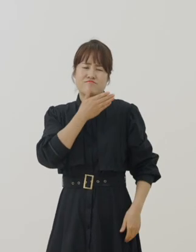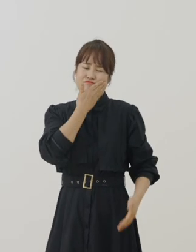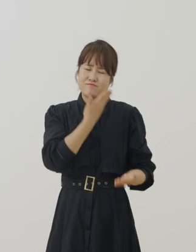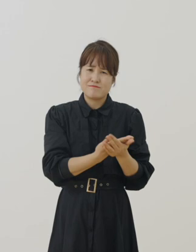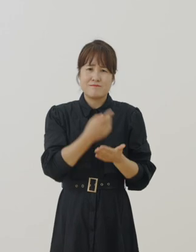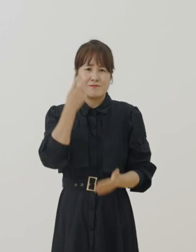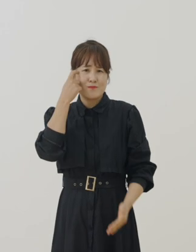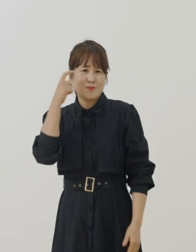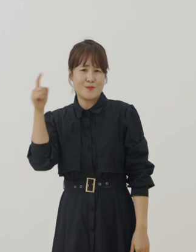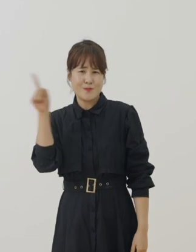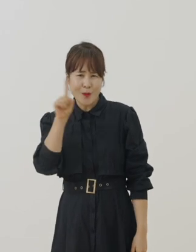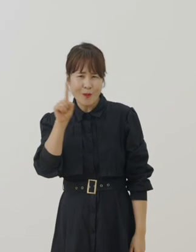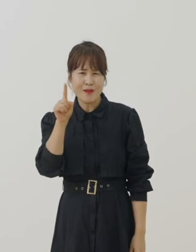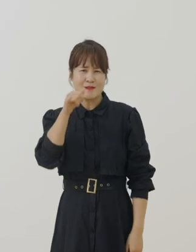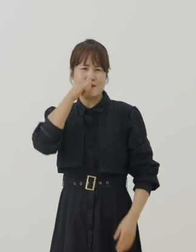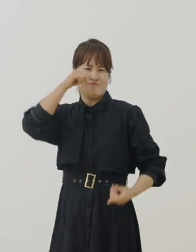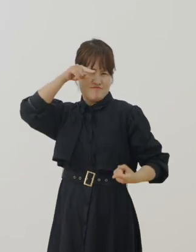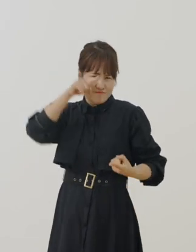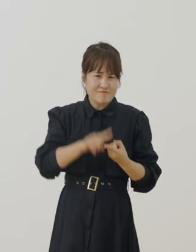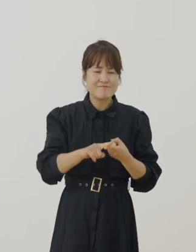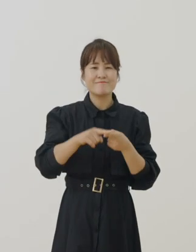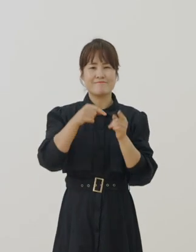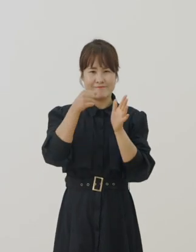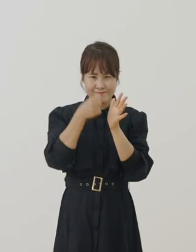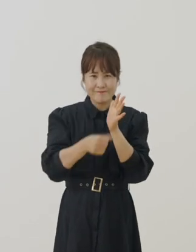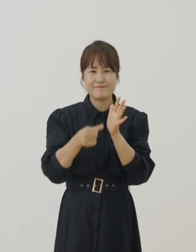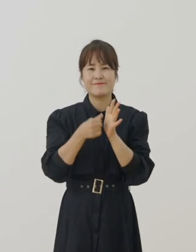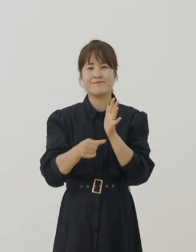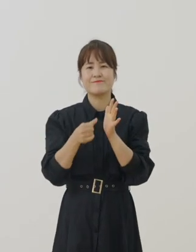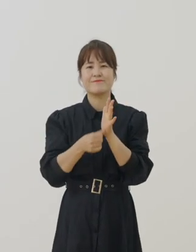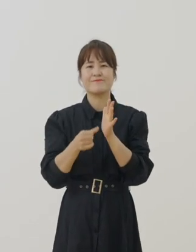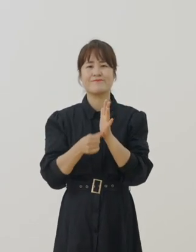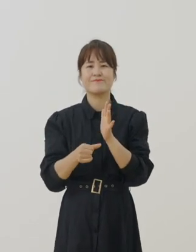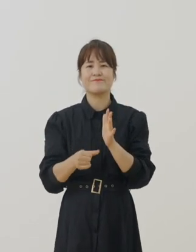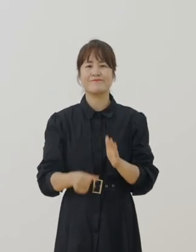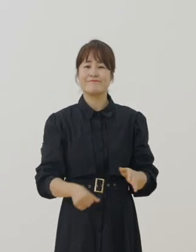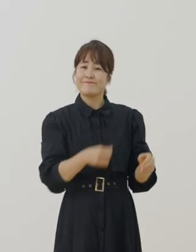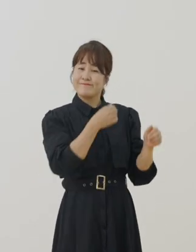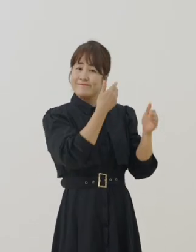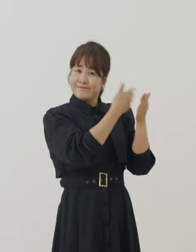이유환의 본질적인 관심사는 있는 그대로의 사물입니다.